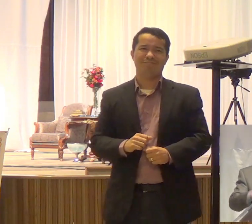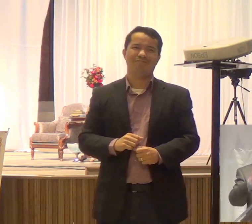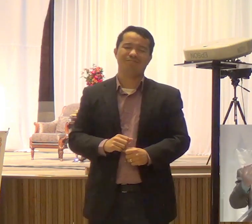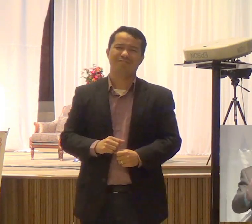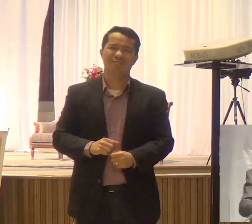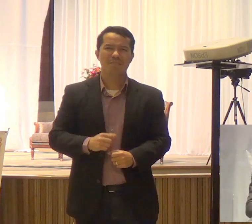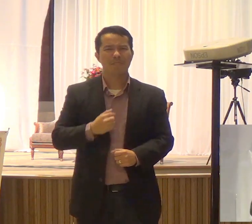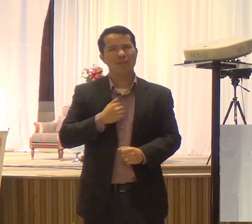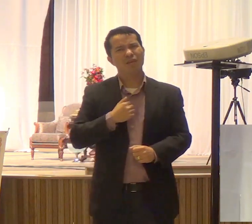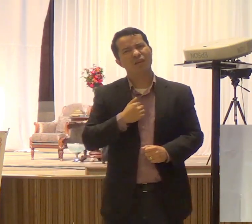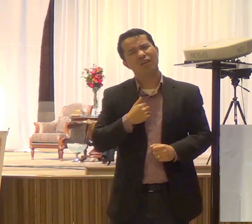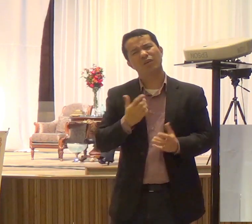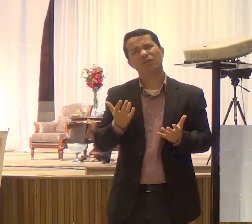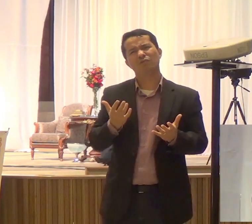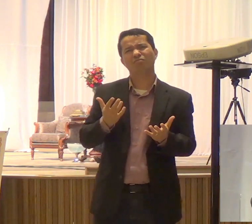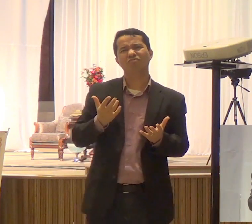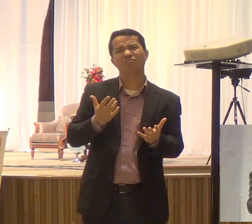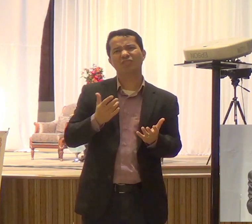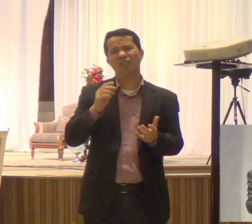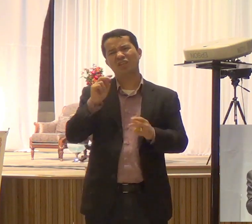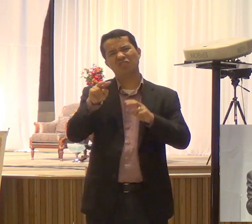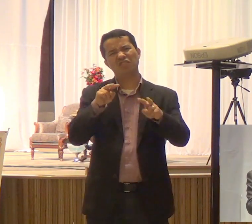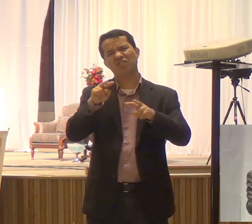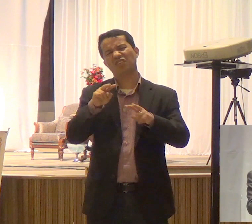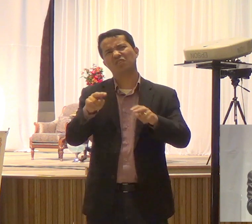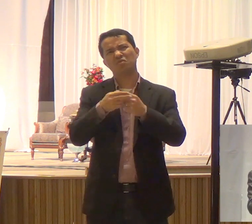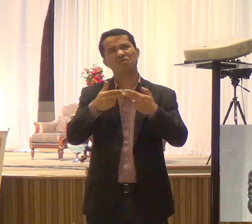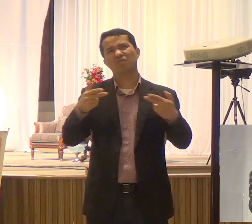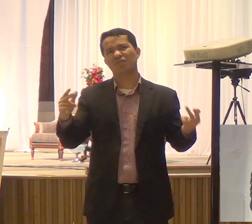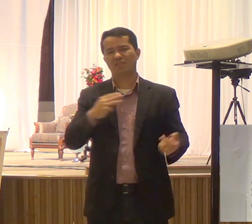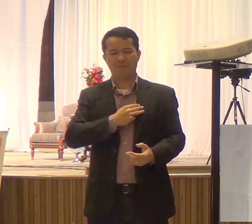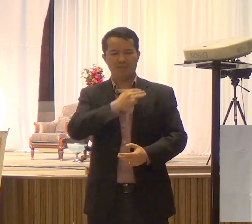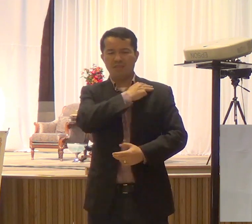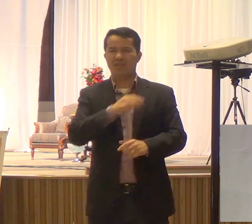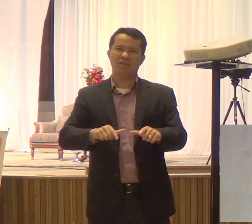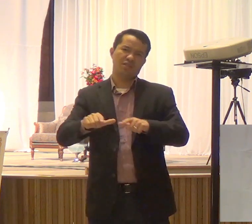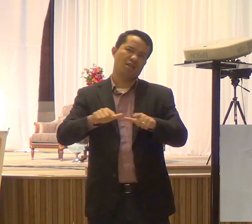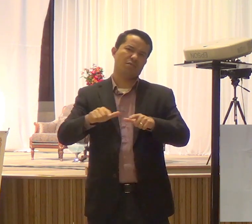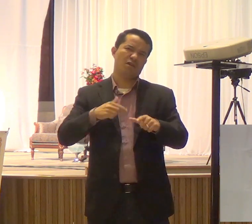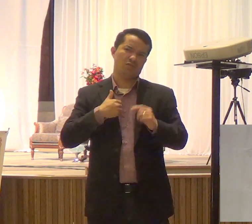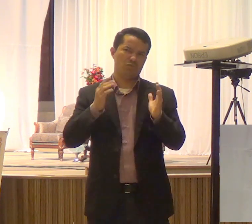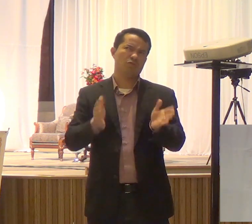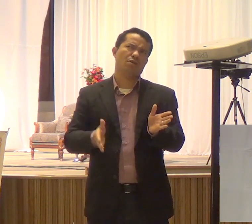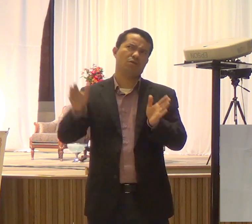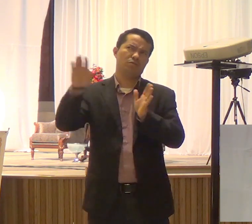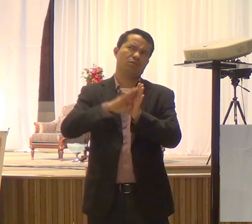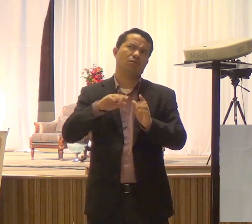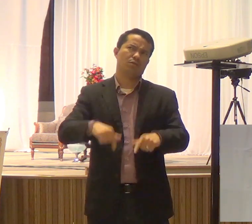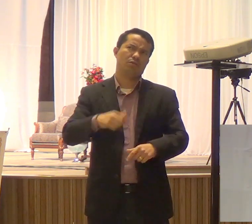as coisas do ministério. Vocês sabem, eu estou aqui nessa igreja talvez 12 anos já,